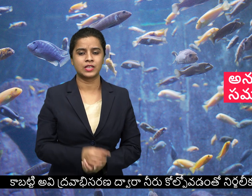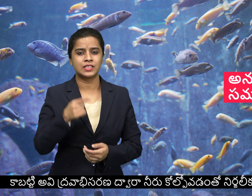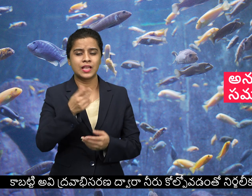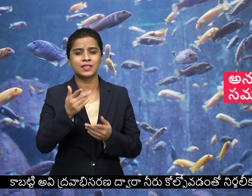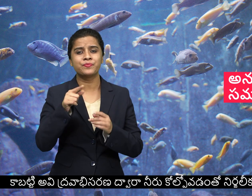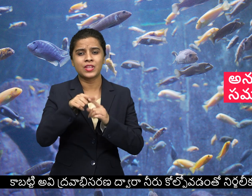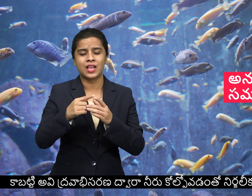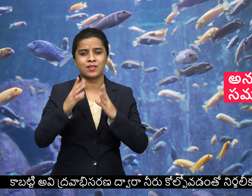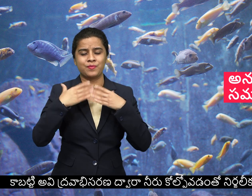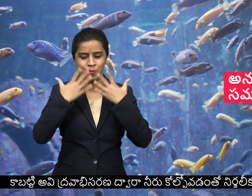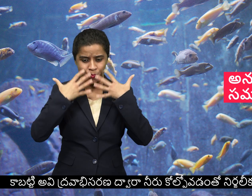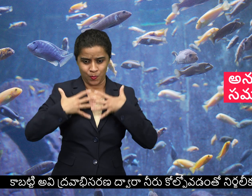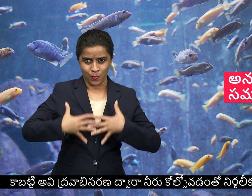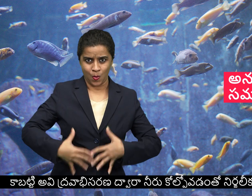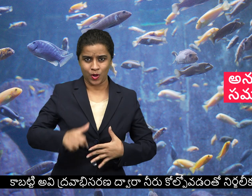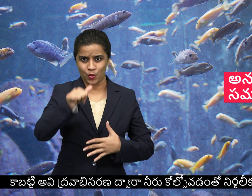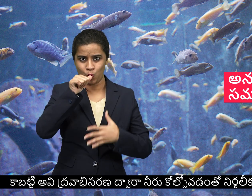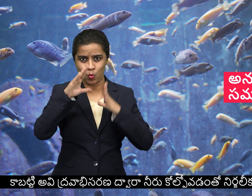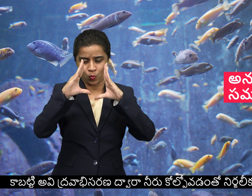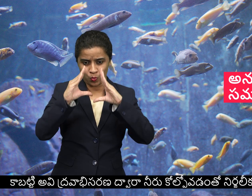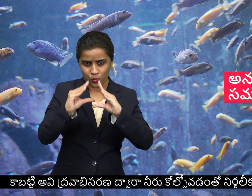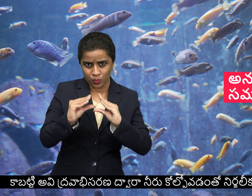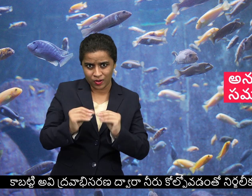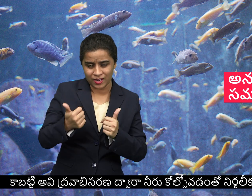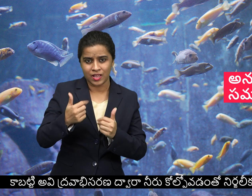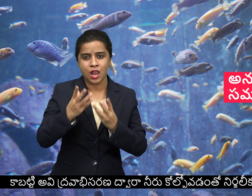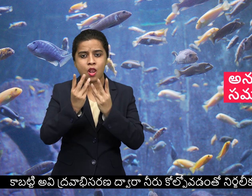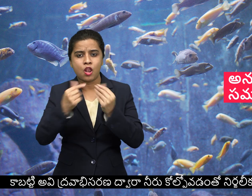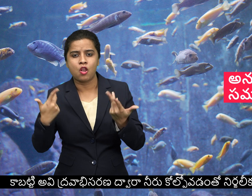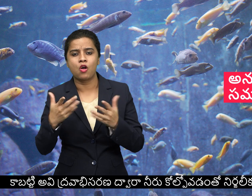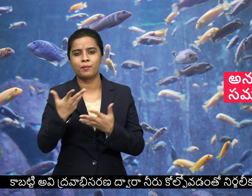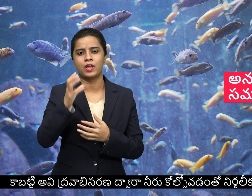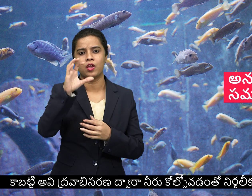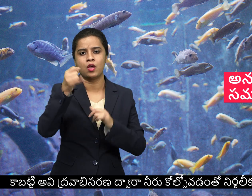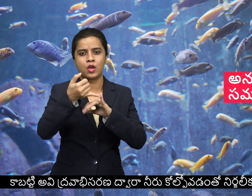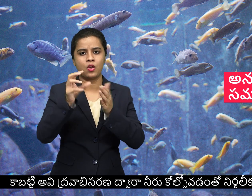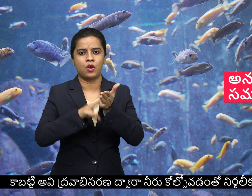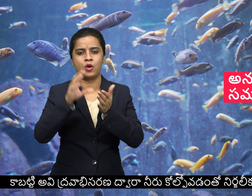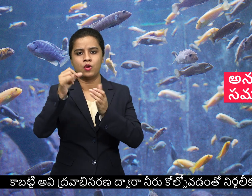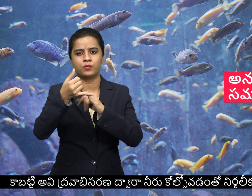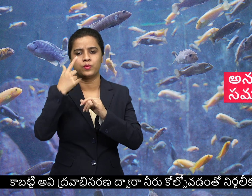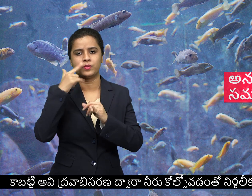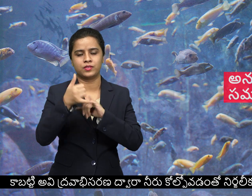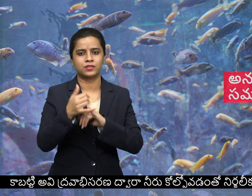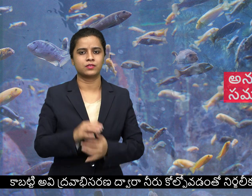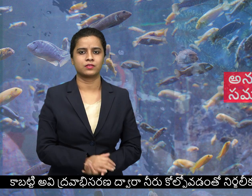కాబట్టి అవి ద్రవాభిసరణ ద్వారా నీరు కోల్పోవడంతో నిర్జలీకరణం చెందుతాయి.